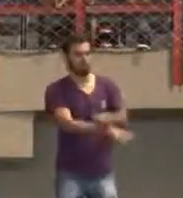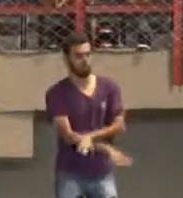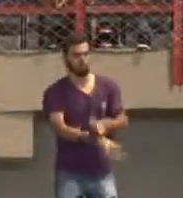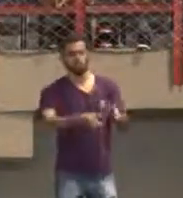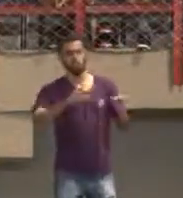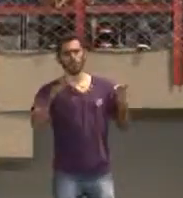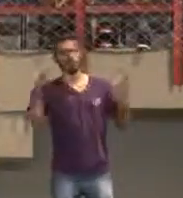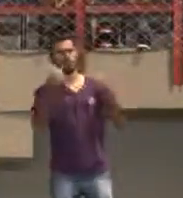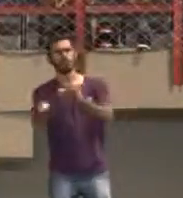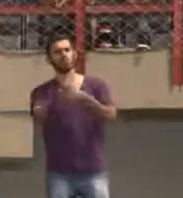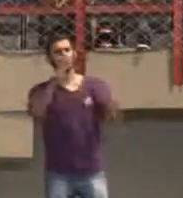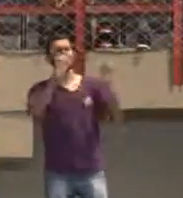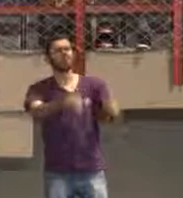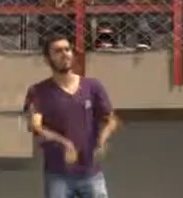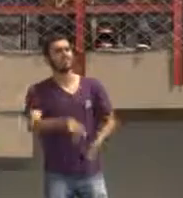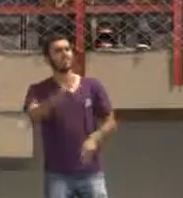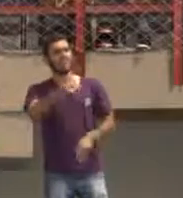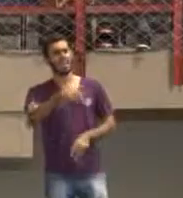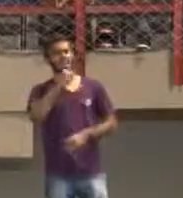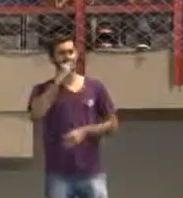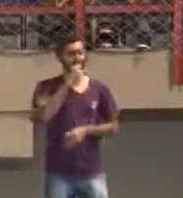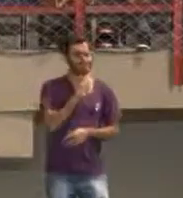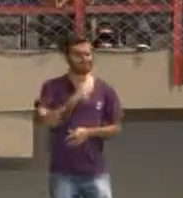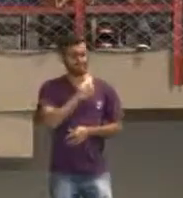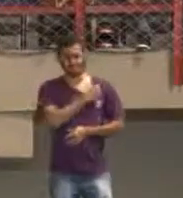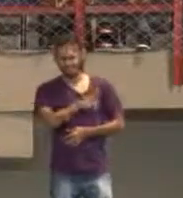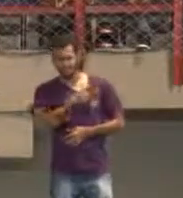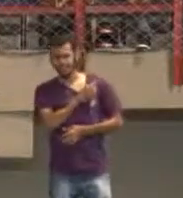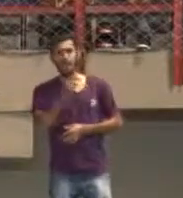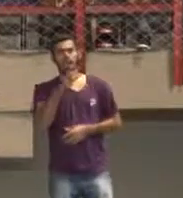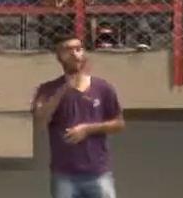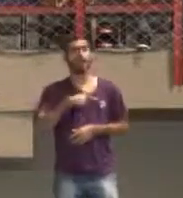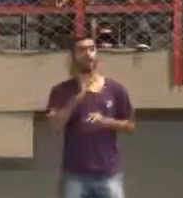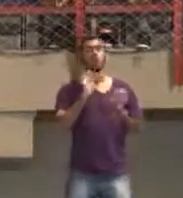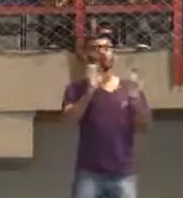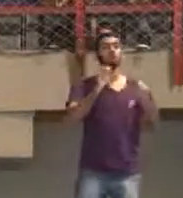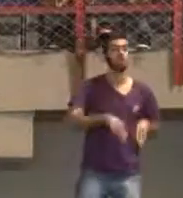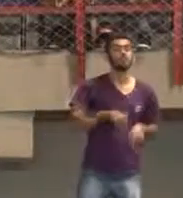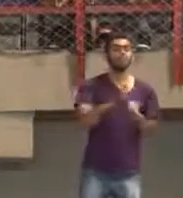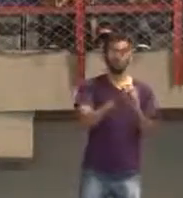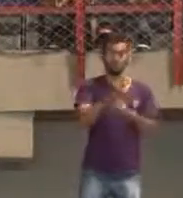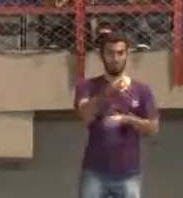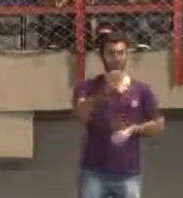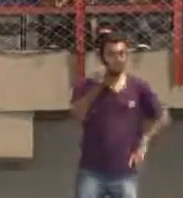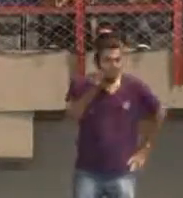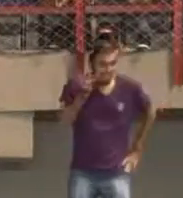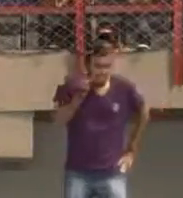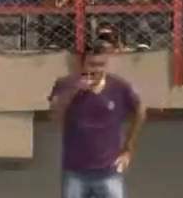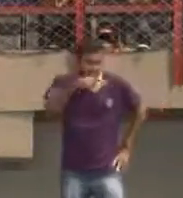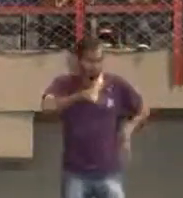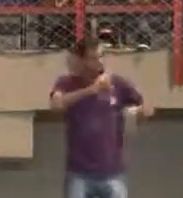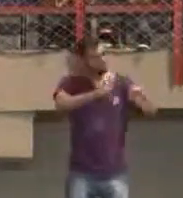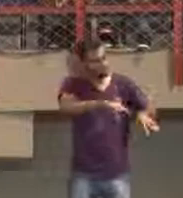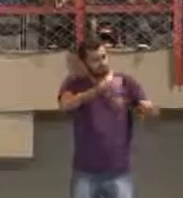é melancólico. Você está no final do ano querendo dar aula, tente dar aula em